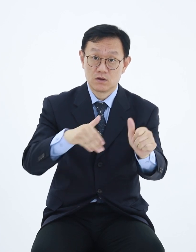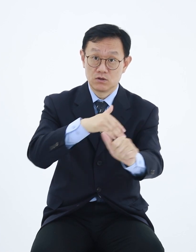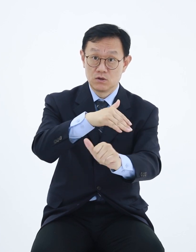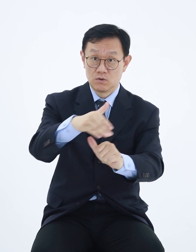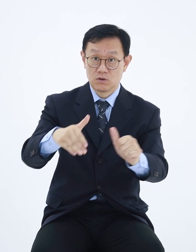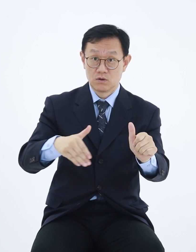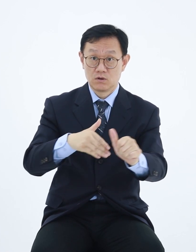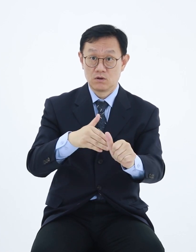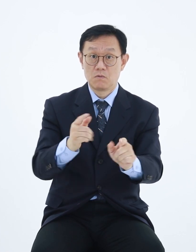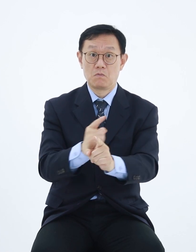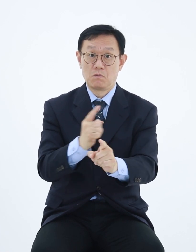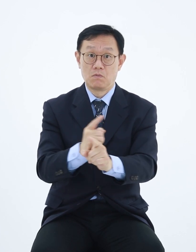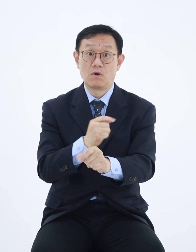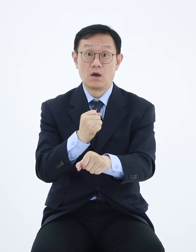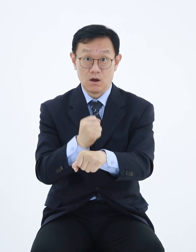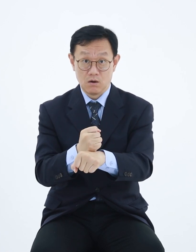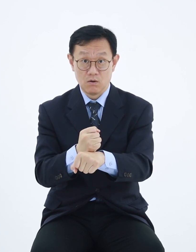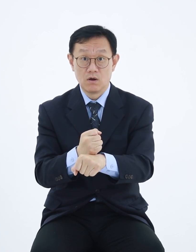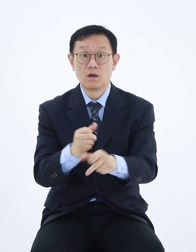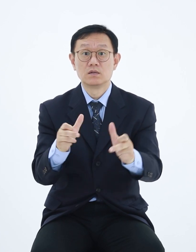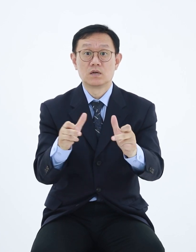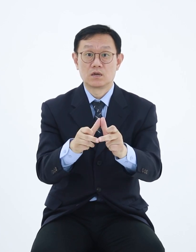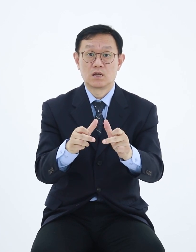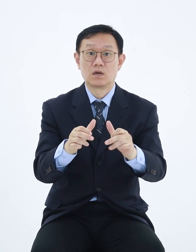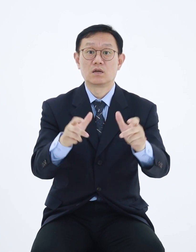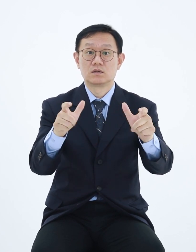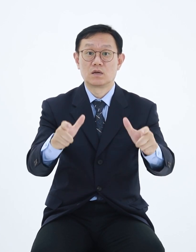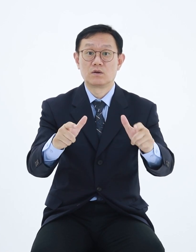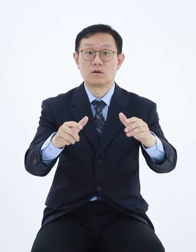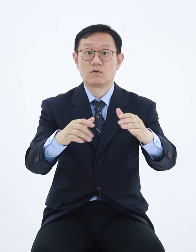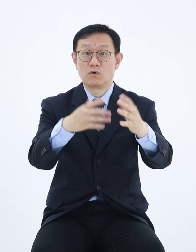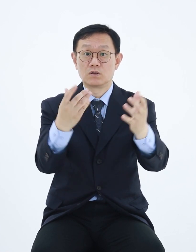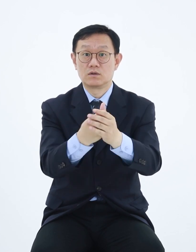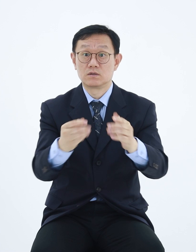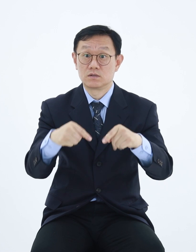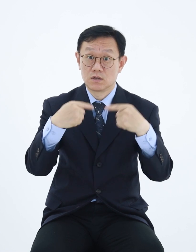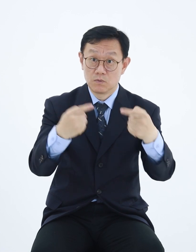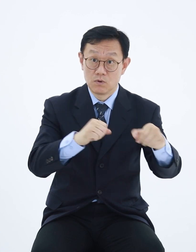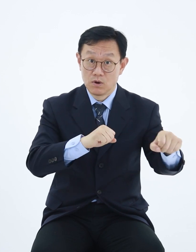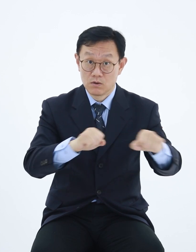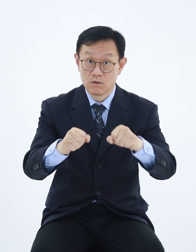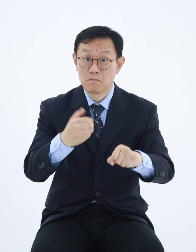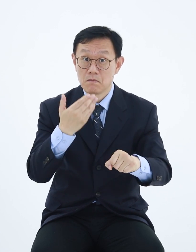환경을 변화시킴으로써 장애인의 지역사회 내 완전한 참여와 활동을 가능하게 하고자 한다.